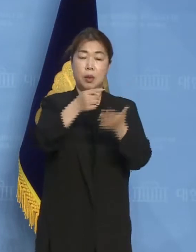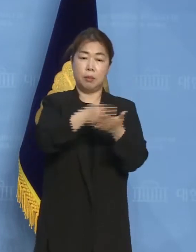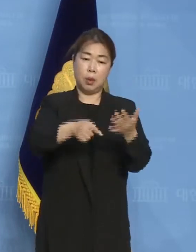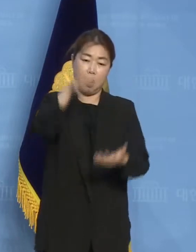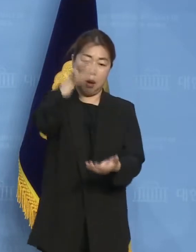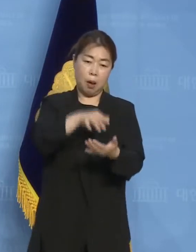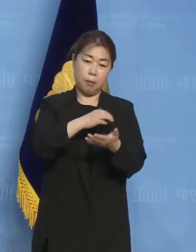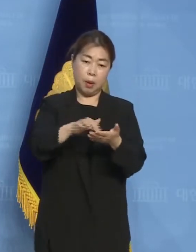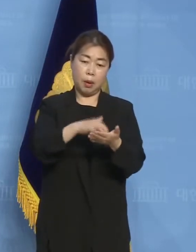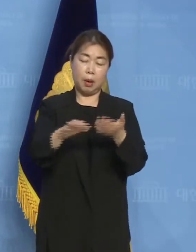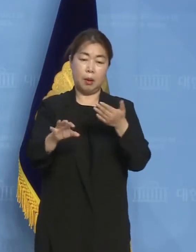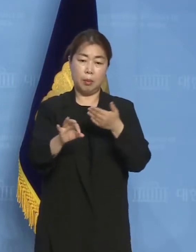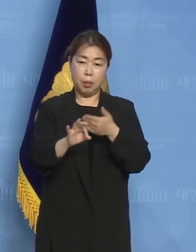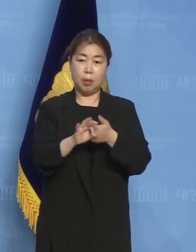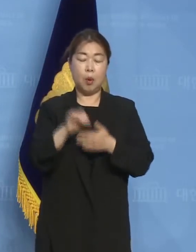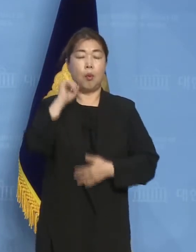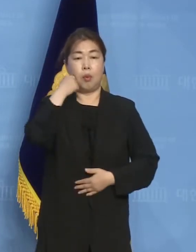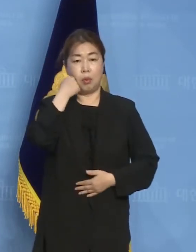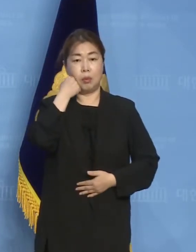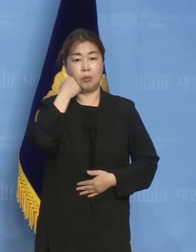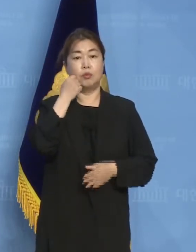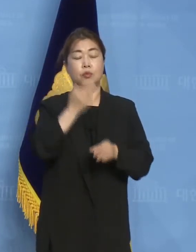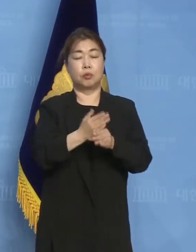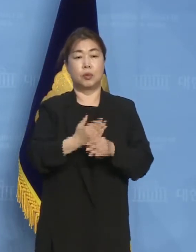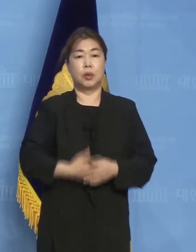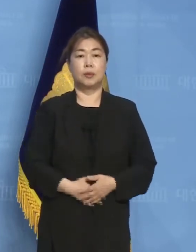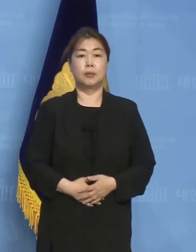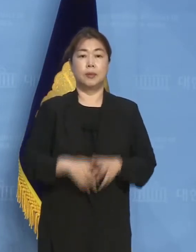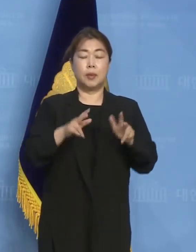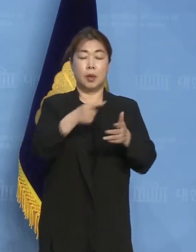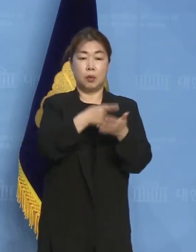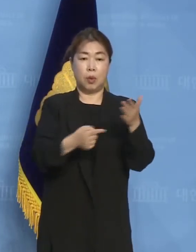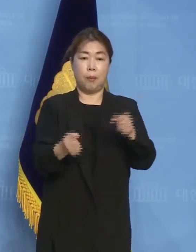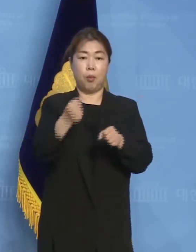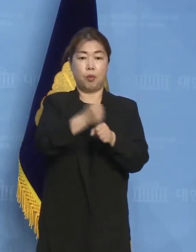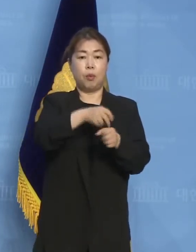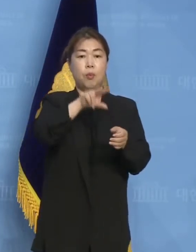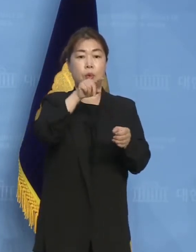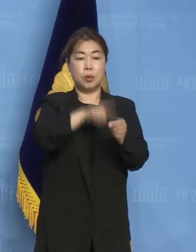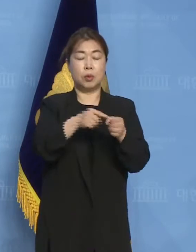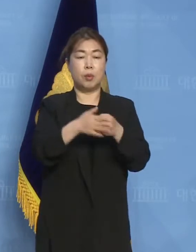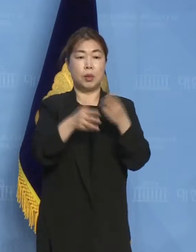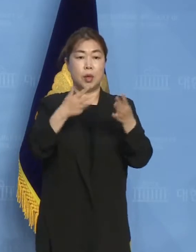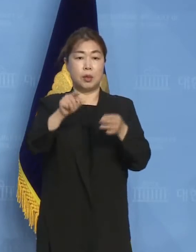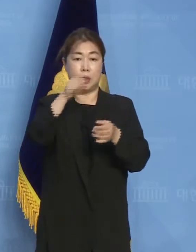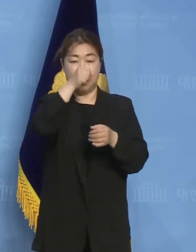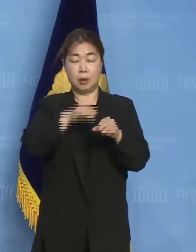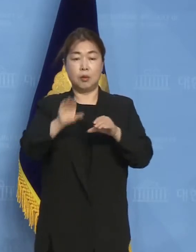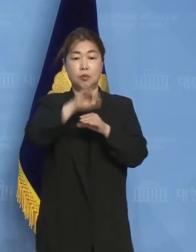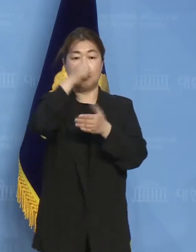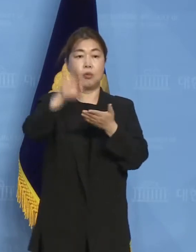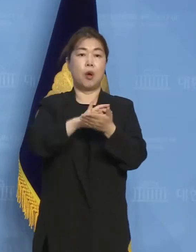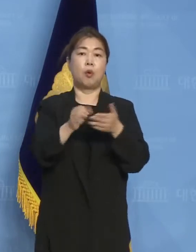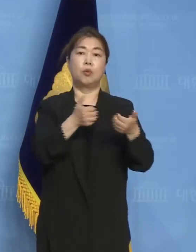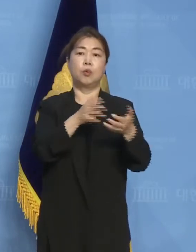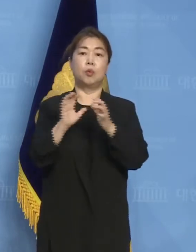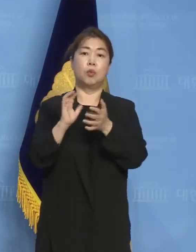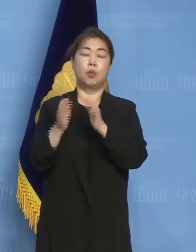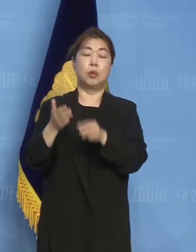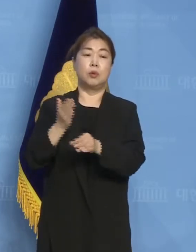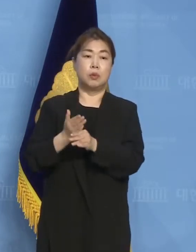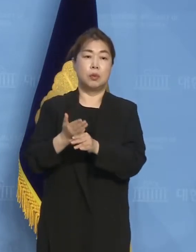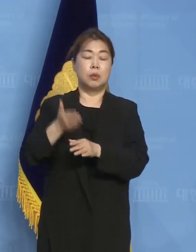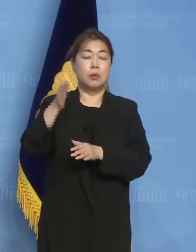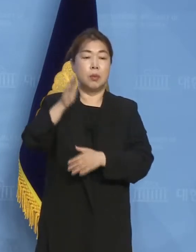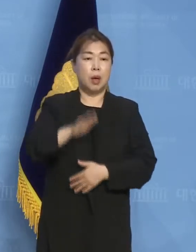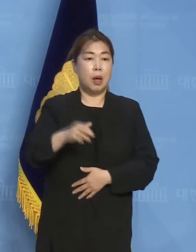규모를 파악하는 데 어려움을 겪고 있습니다. 이에 수해 복구를 위한 4차 추경이 논의되고 있기도 합니다. 이런